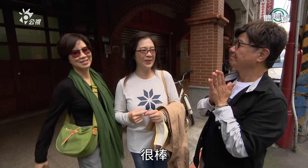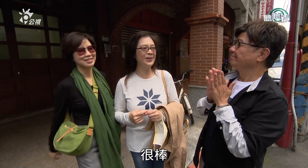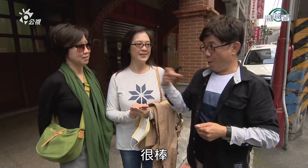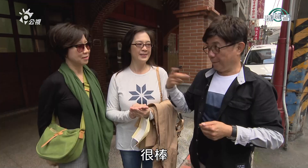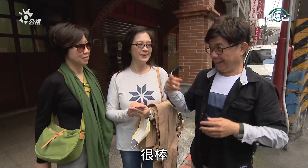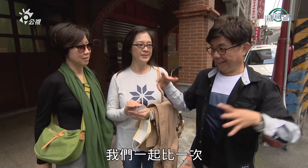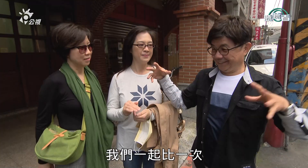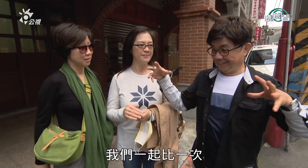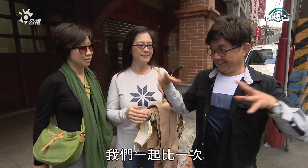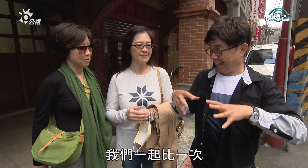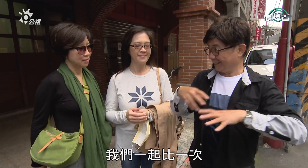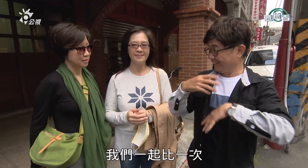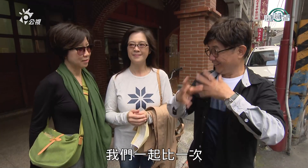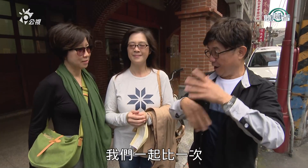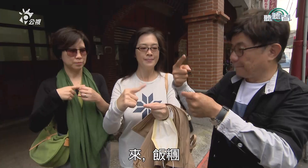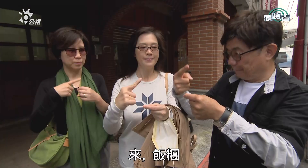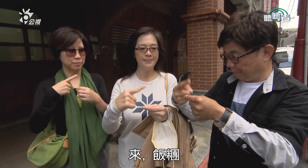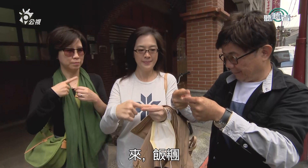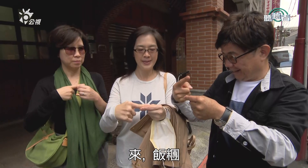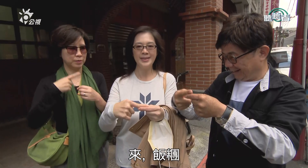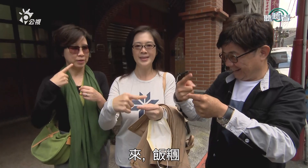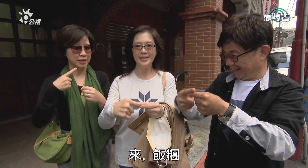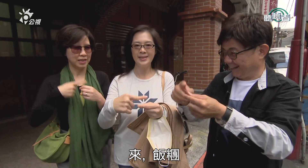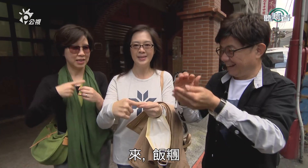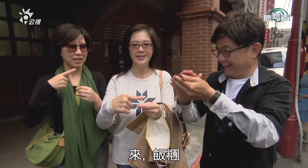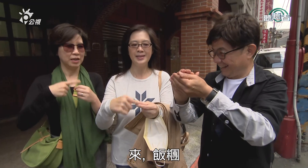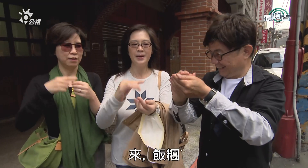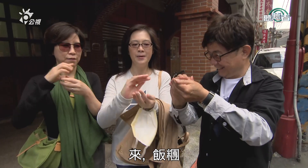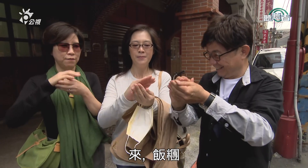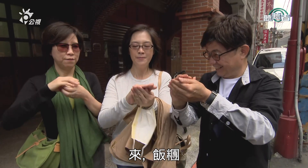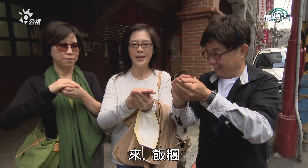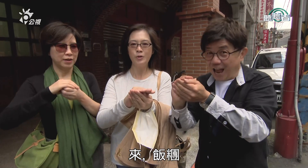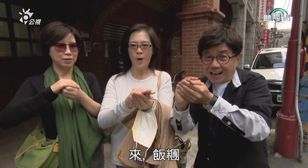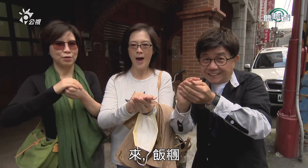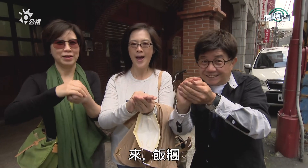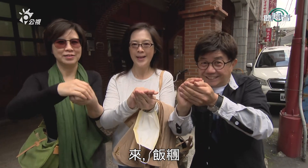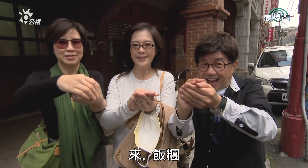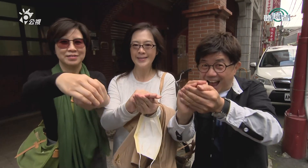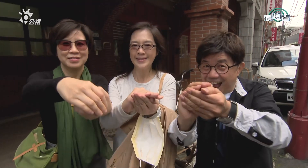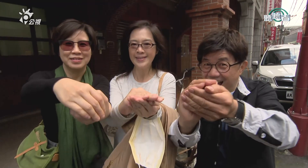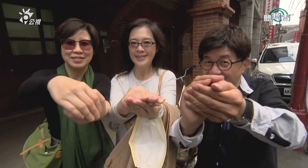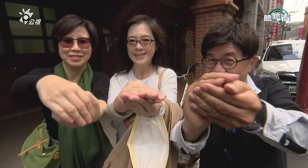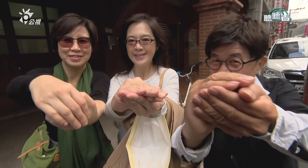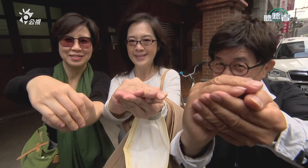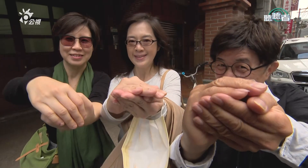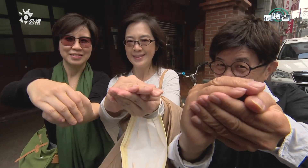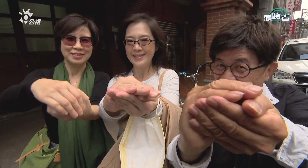很棒，我们一起比一次啊，来，饭团，啊，